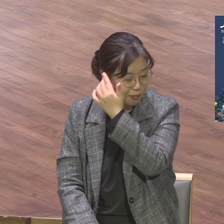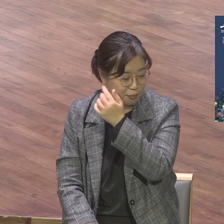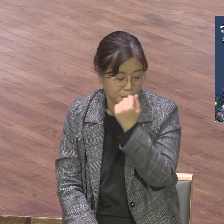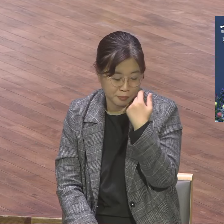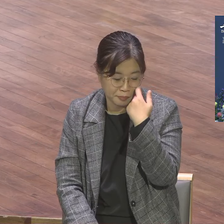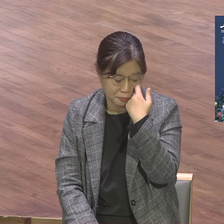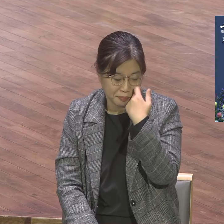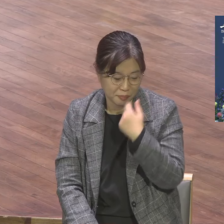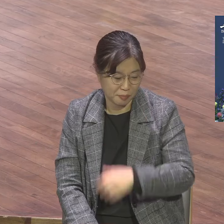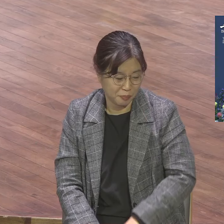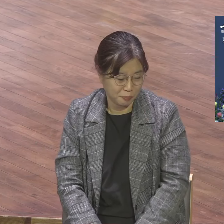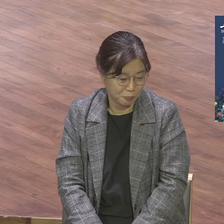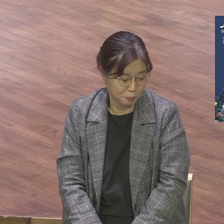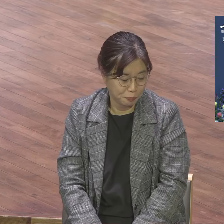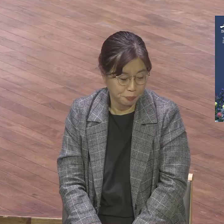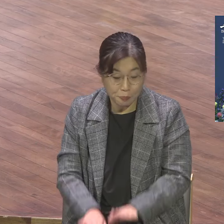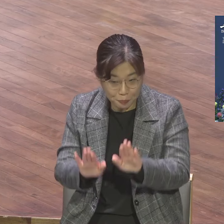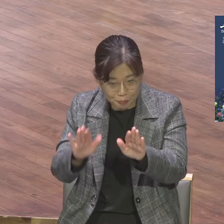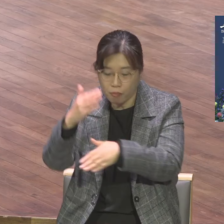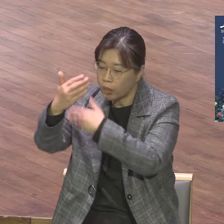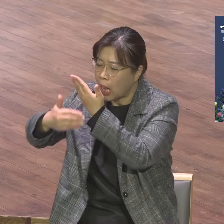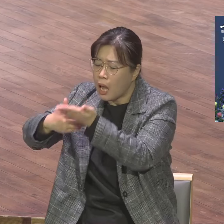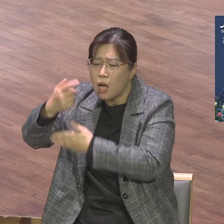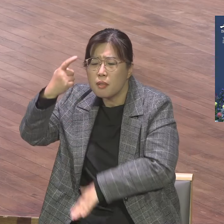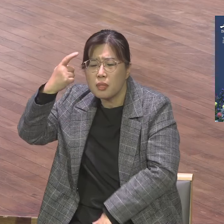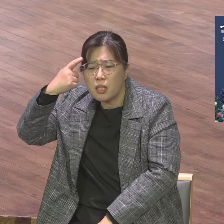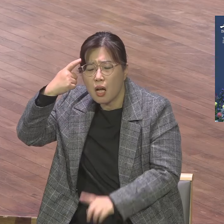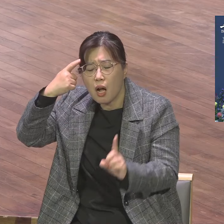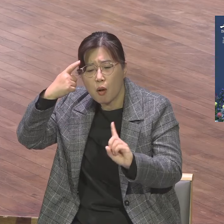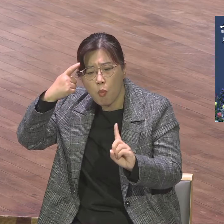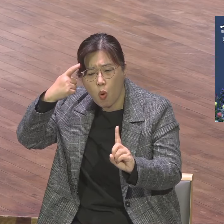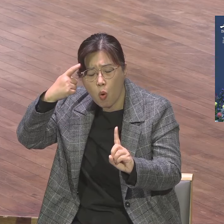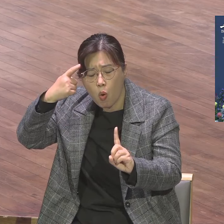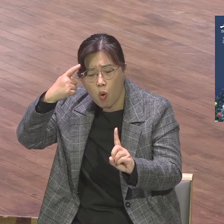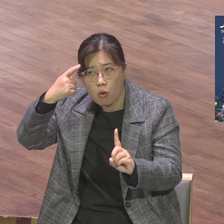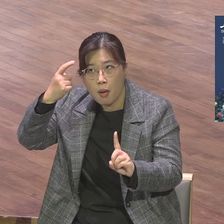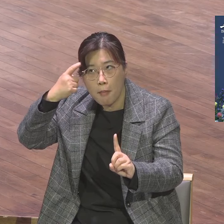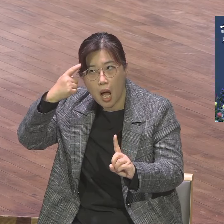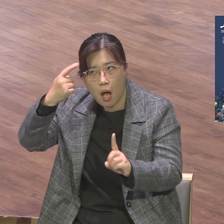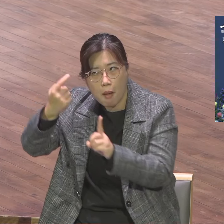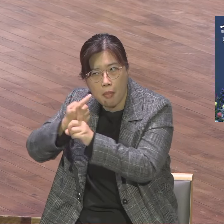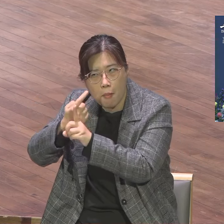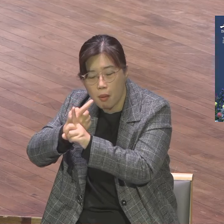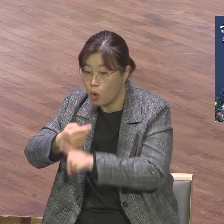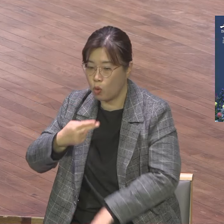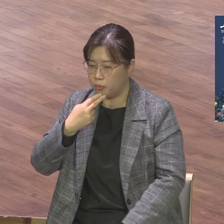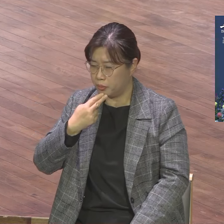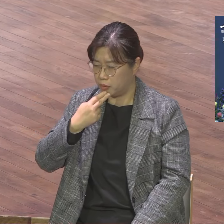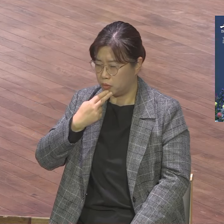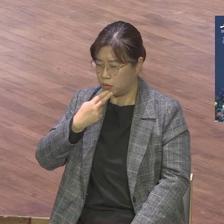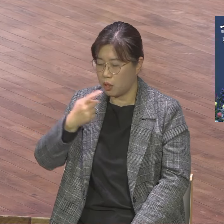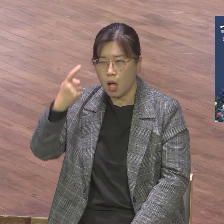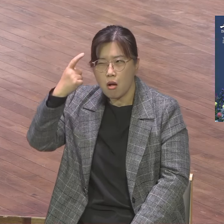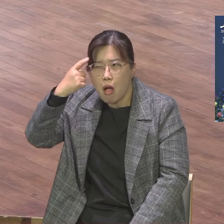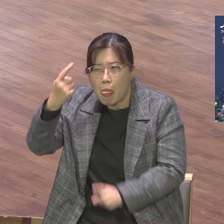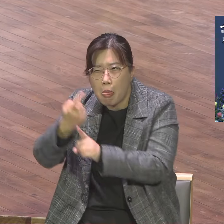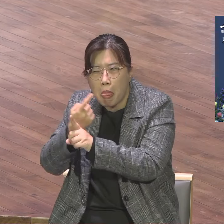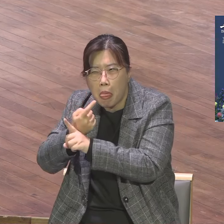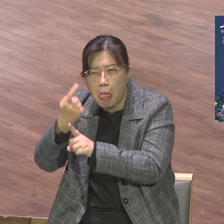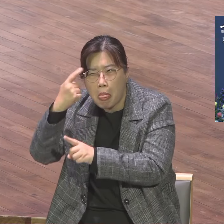하나님께서 우리를 향한 생각은 변함이 없고 복 주시고 은혜 베푸시고 평강 주신다. 그런데